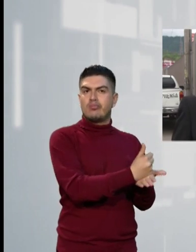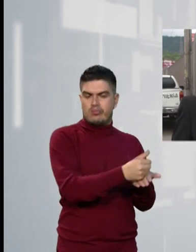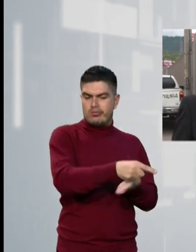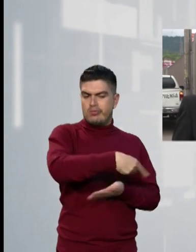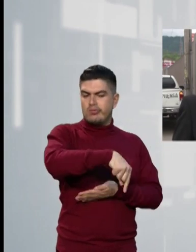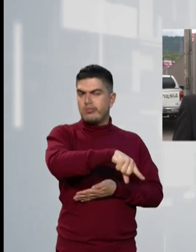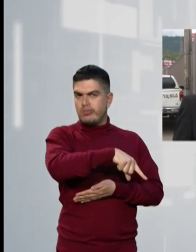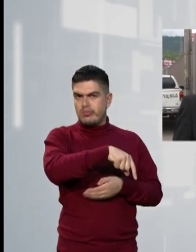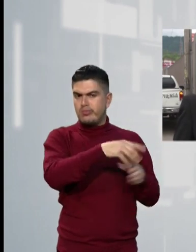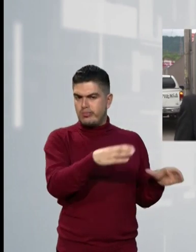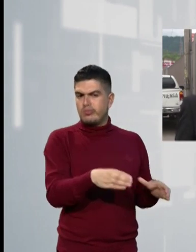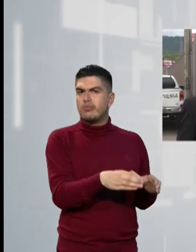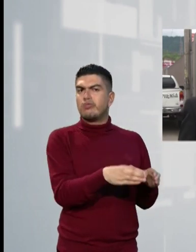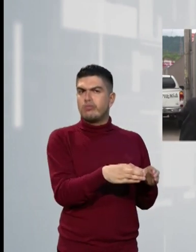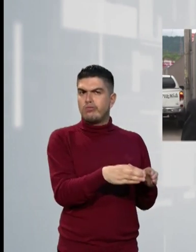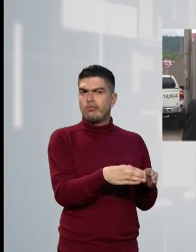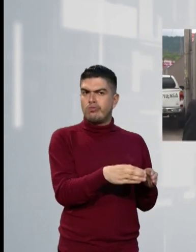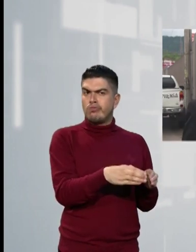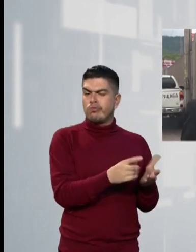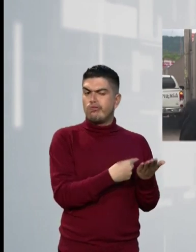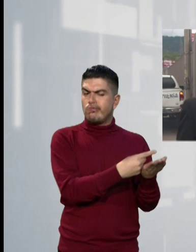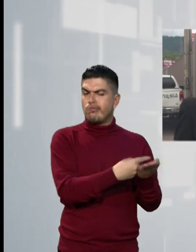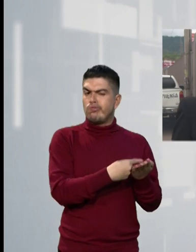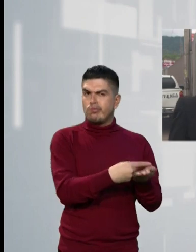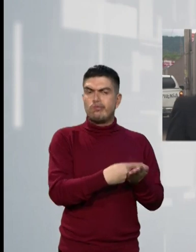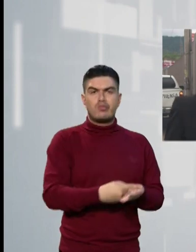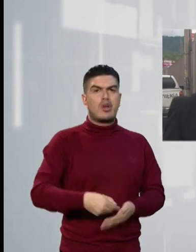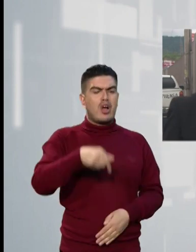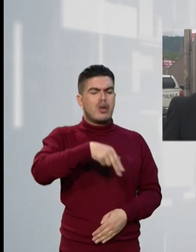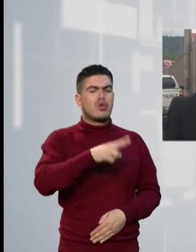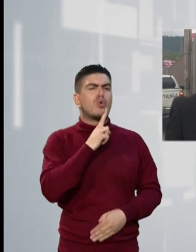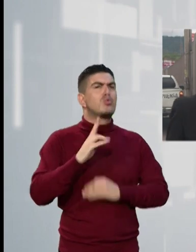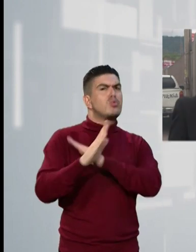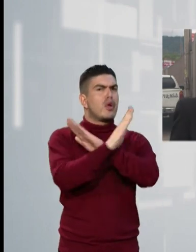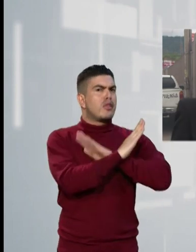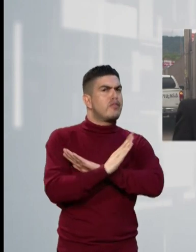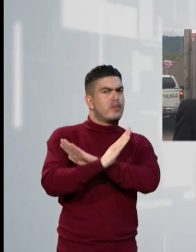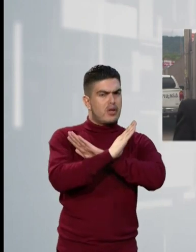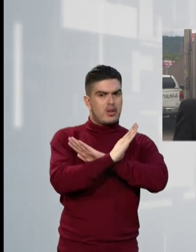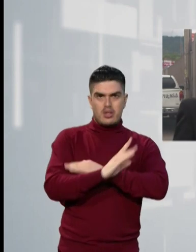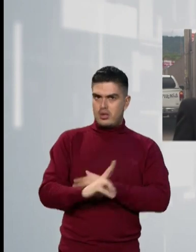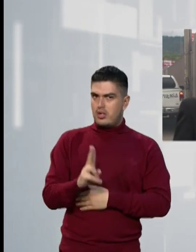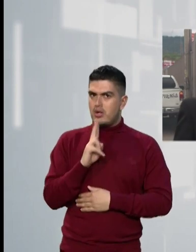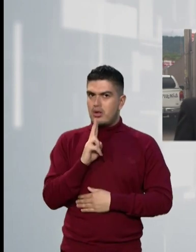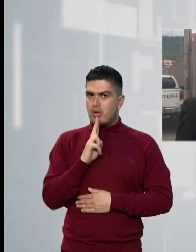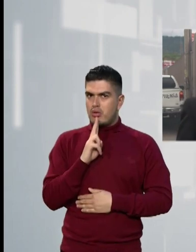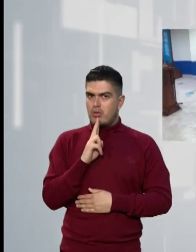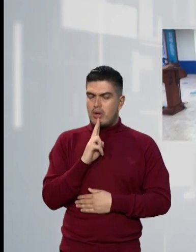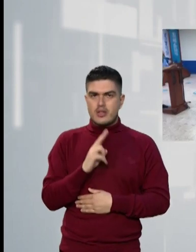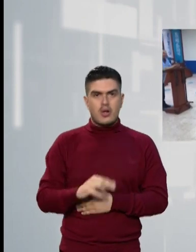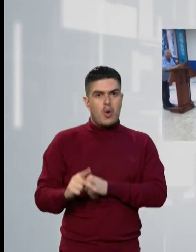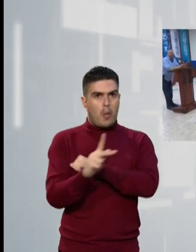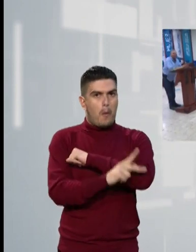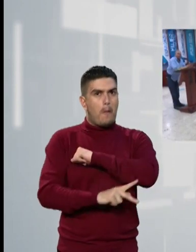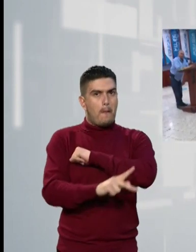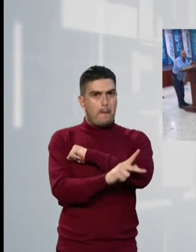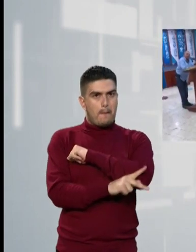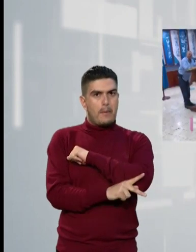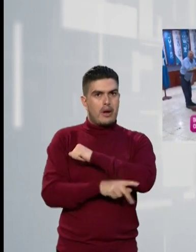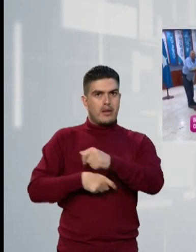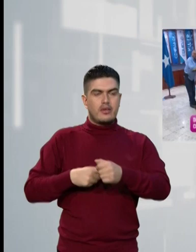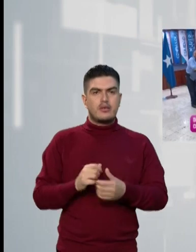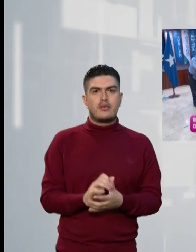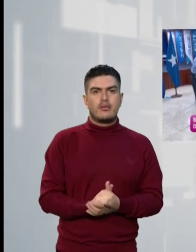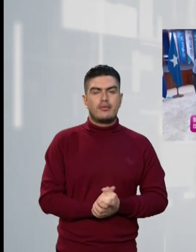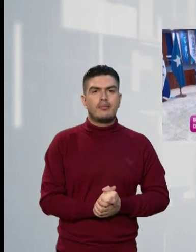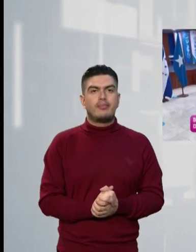definido una agenda común para defender el estado de derecho y evitar que Honduras se convierta en un país socialista Mientras tanto el dirigente